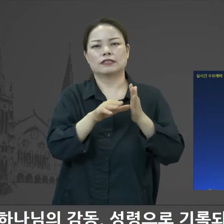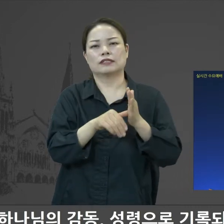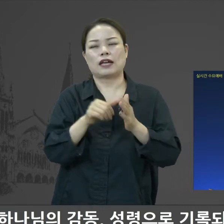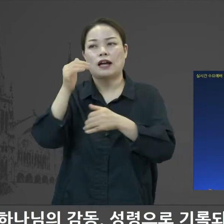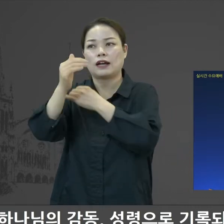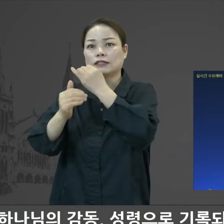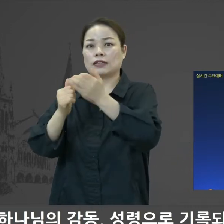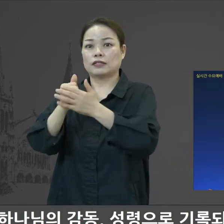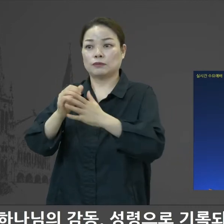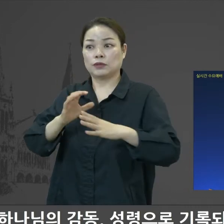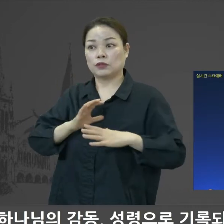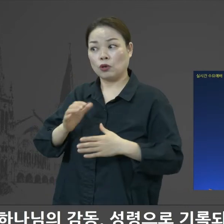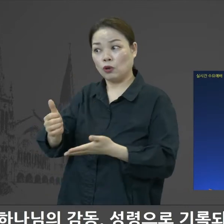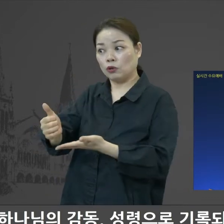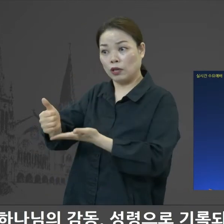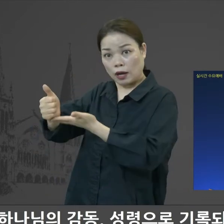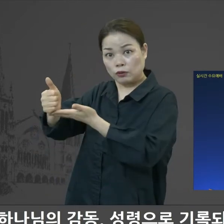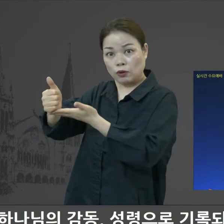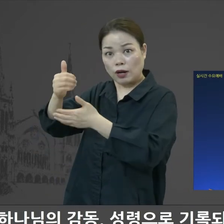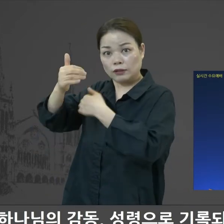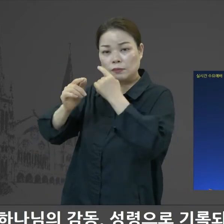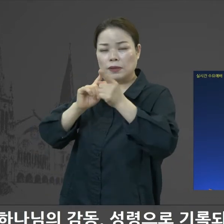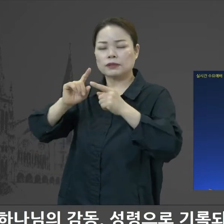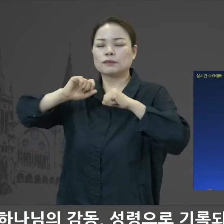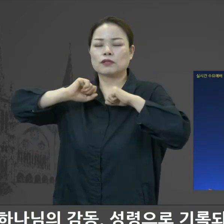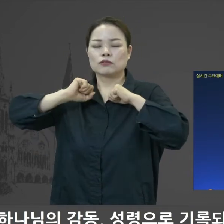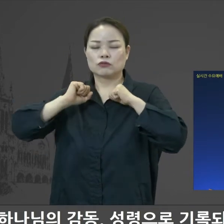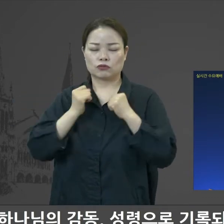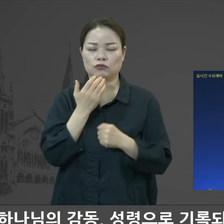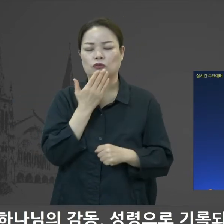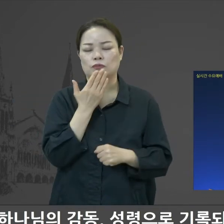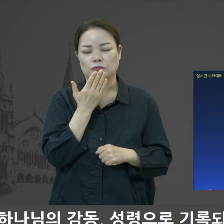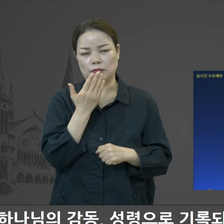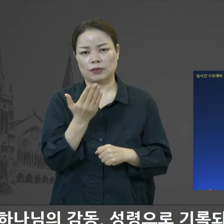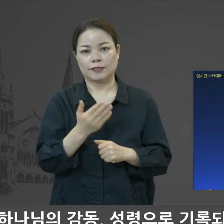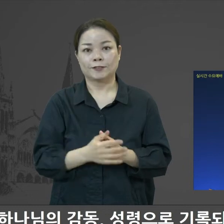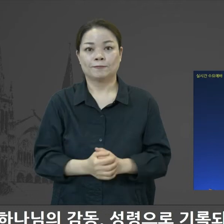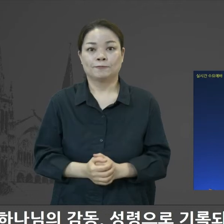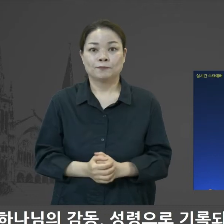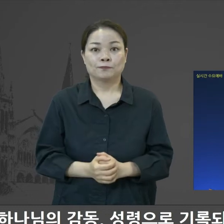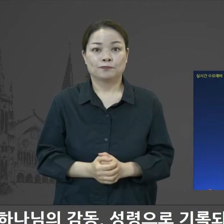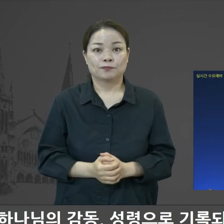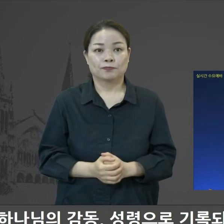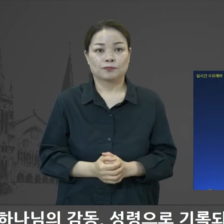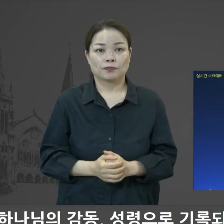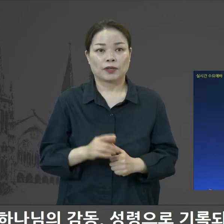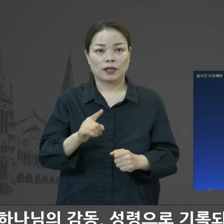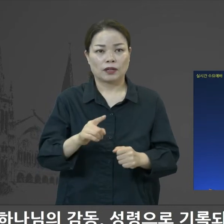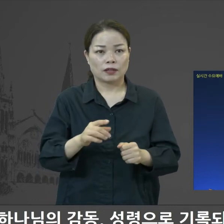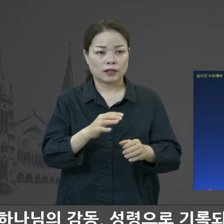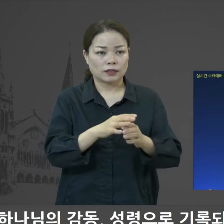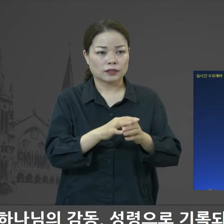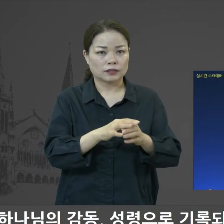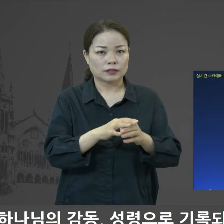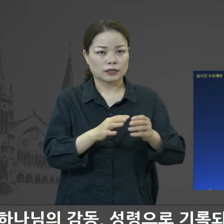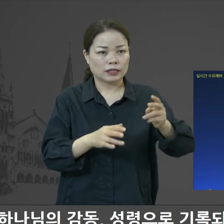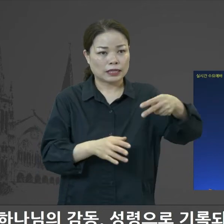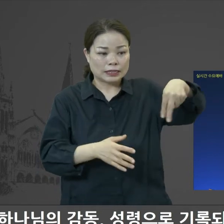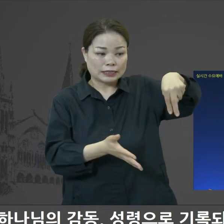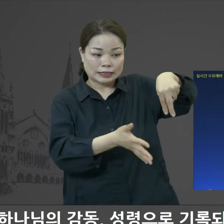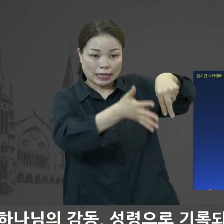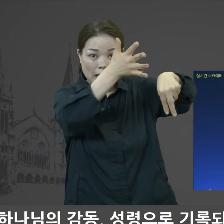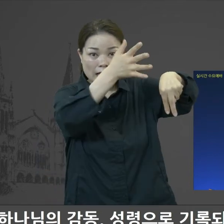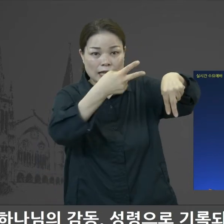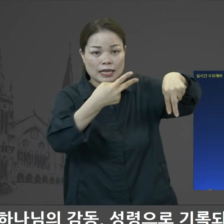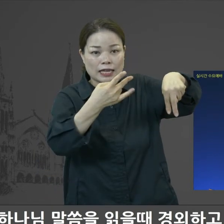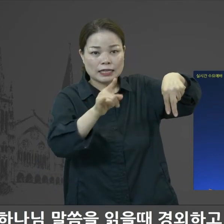하나님을 경외하고 하나님의 말씀에 순종할 수 있게 되는 것이죠. 이 신뢰가 데살로니가 교회 성도들에게